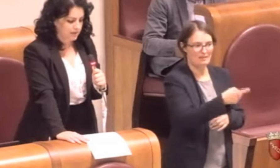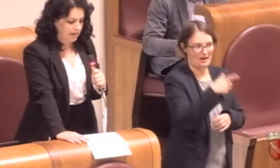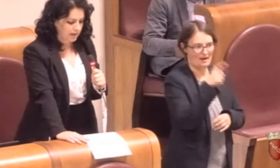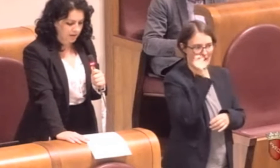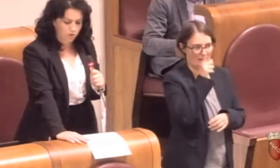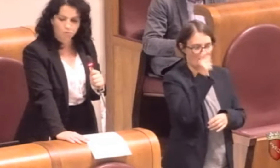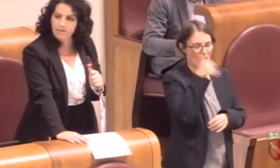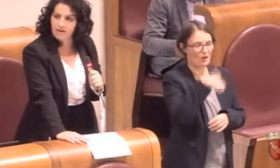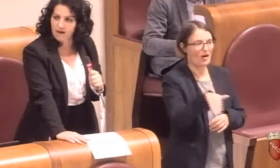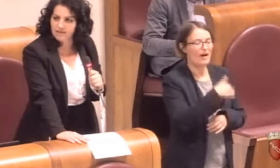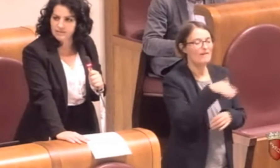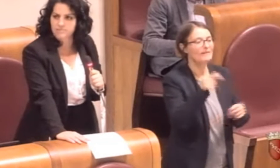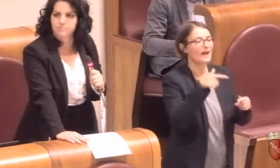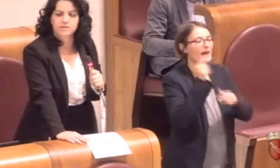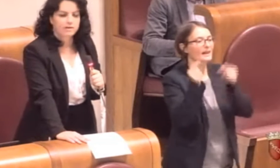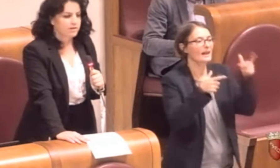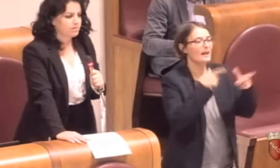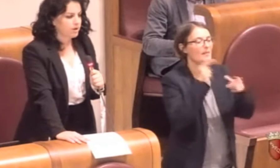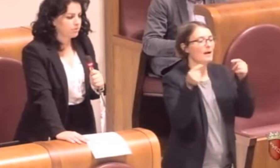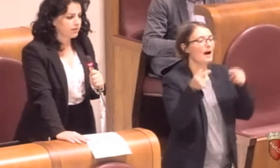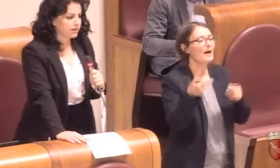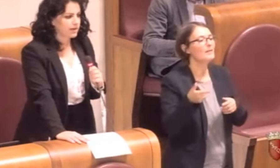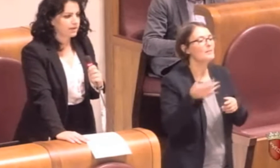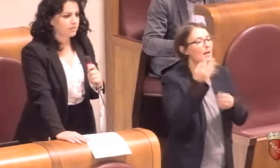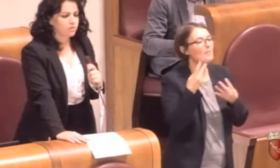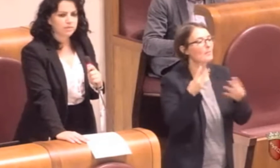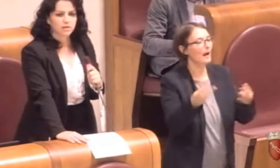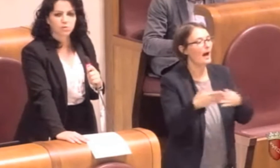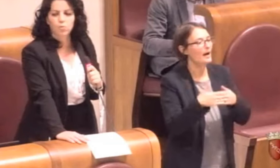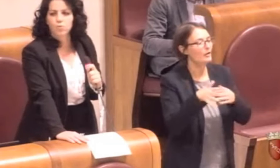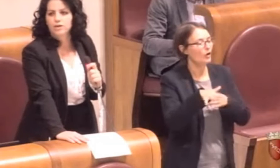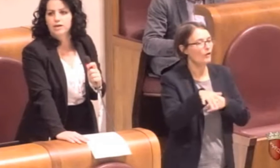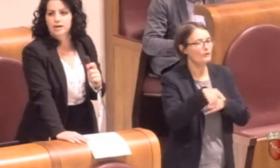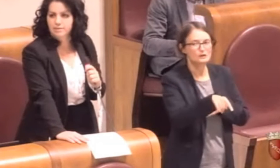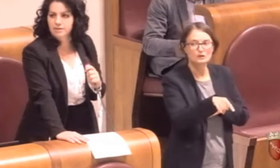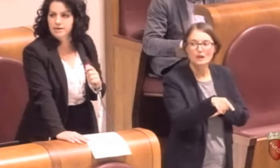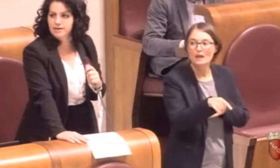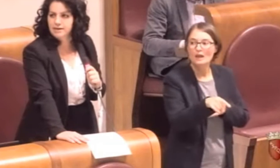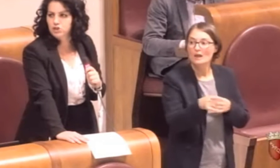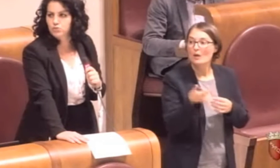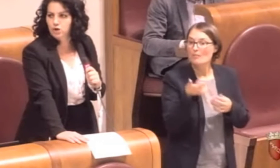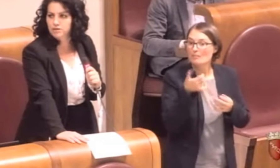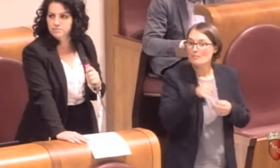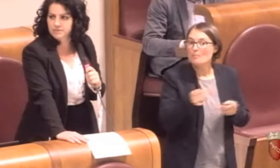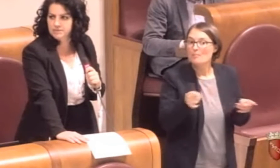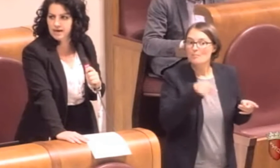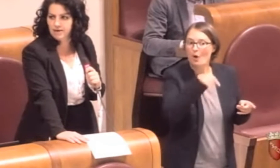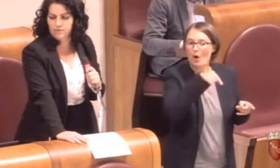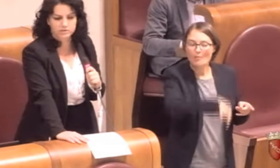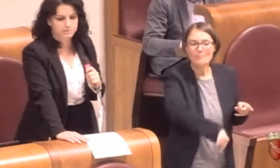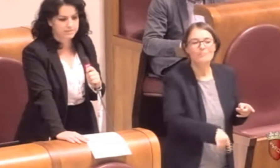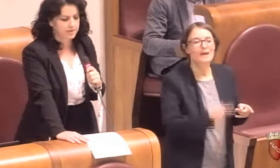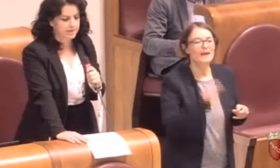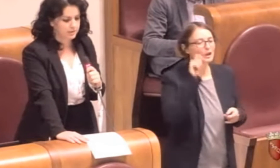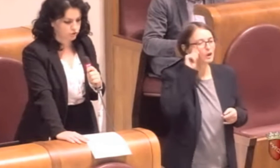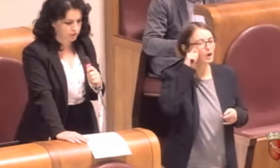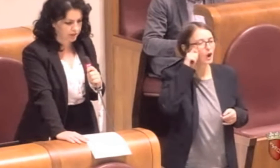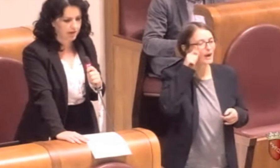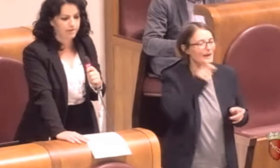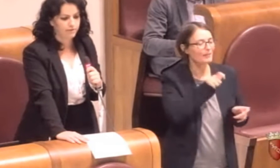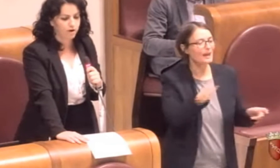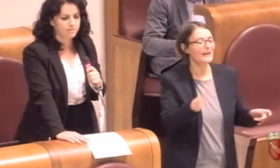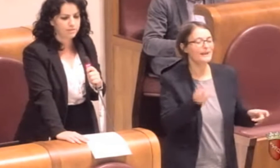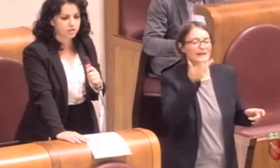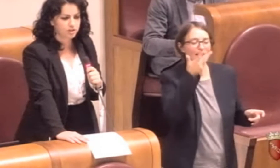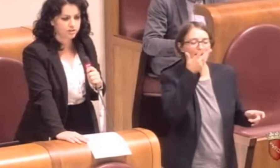e al Parco Biavati. Proprio perché nel momento in cui la criminalità ci vuole spezzare la società